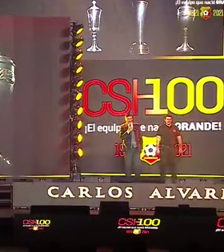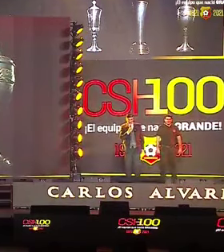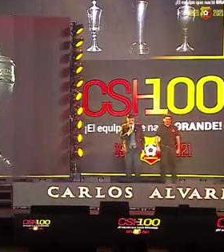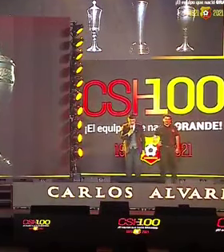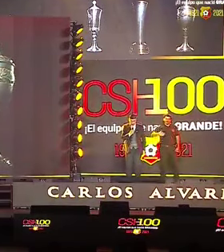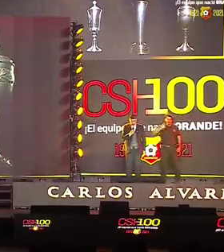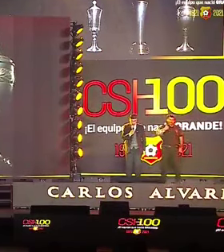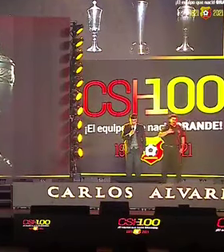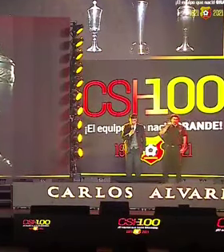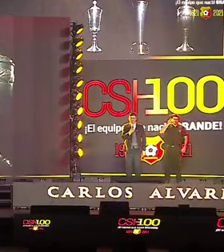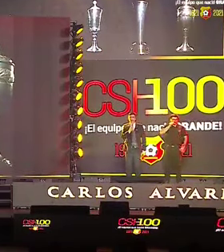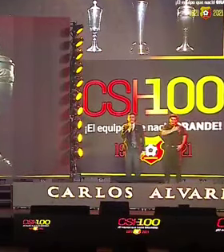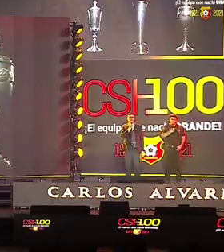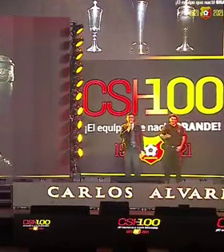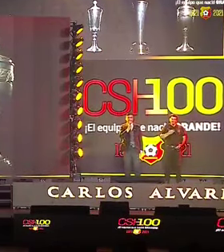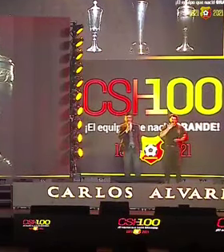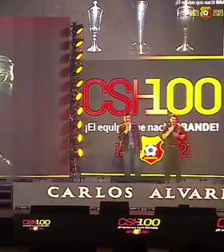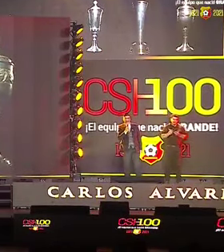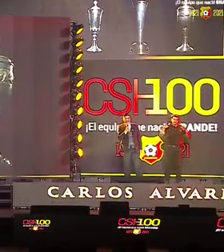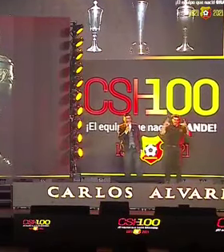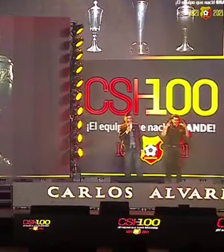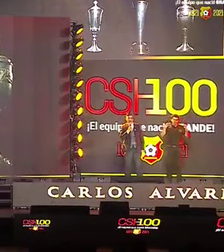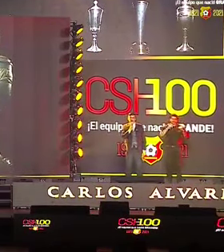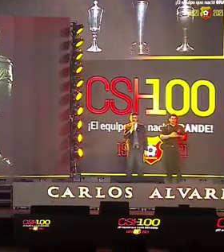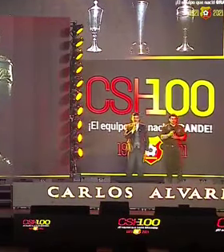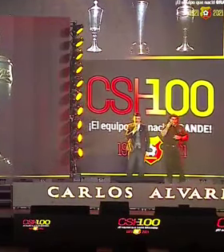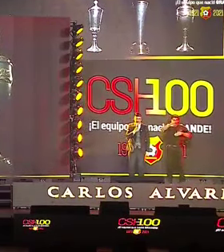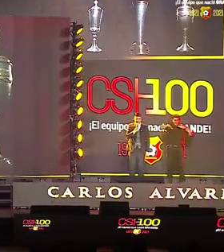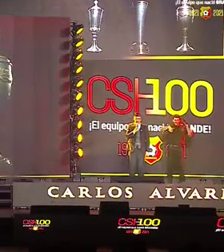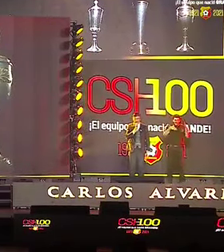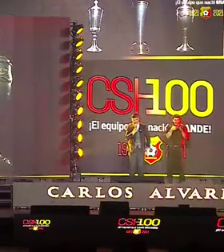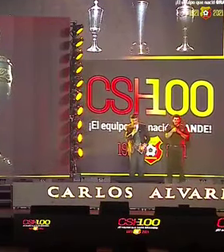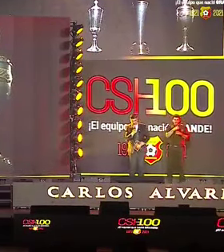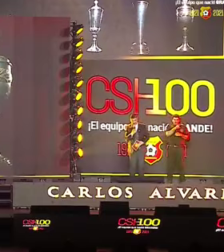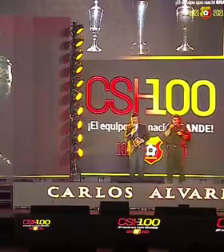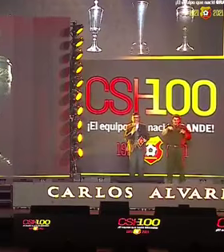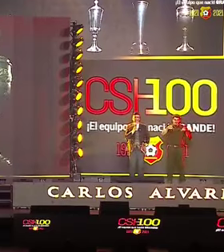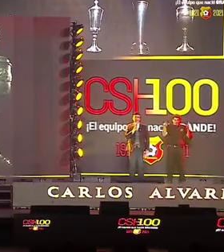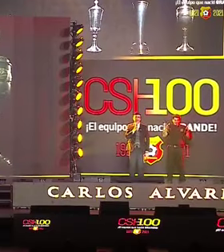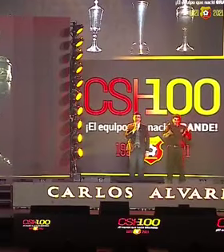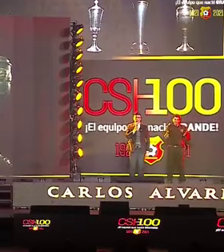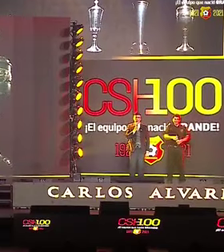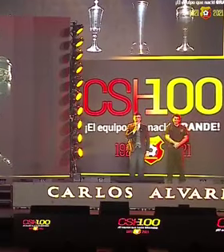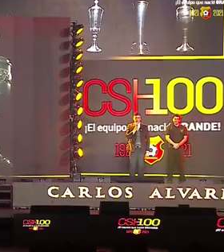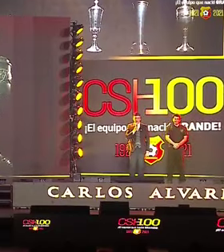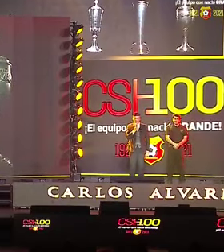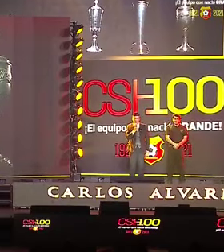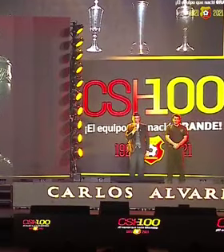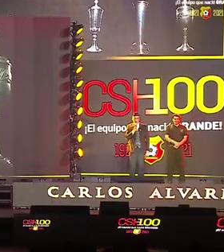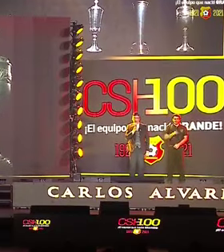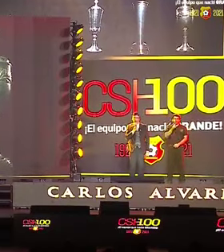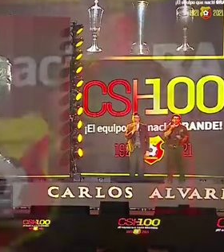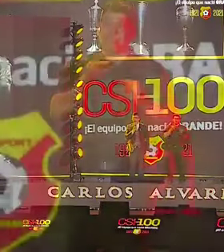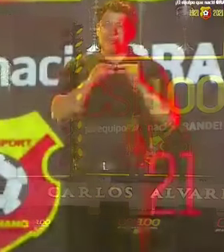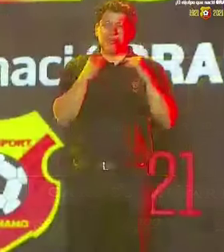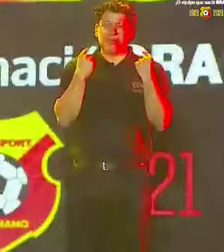Damas y caballeros, muy buenas noches para todos los que están presentes en un